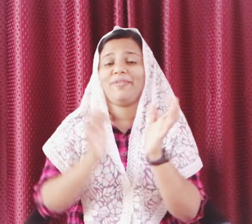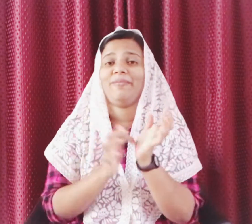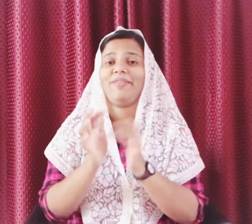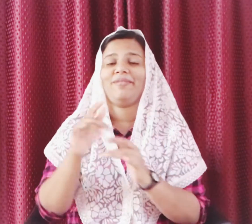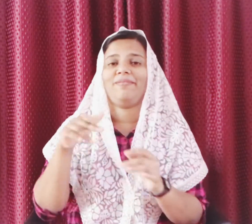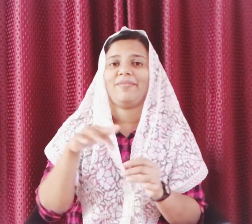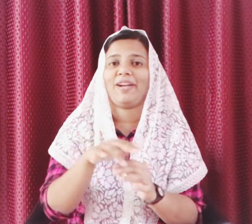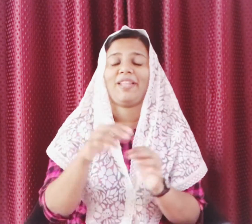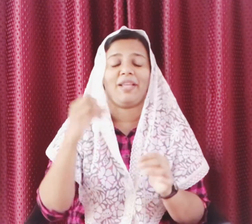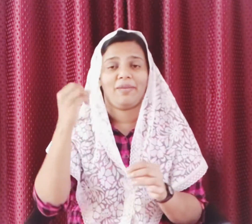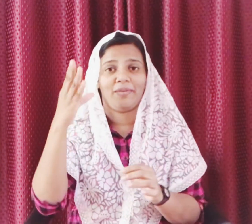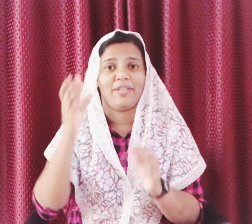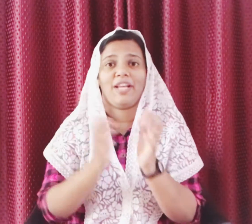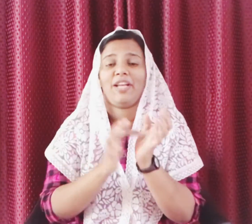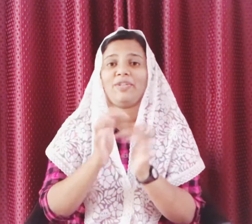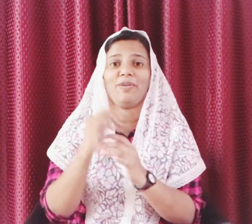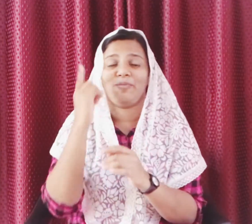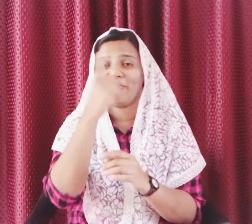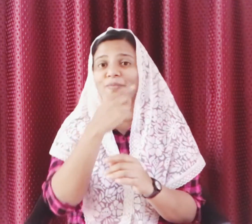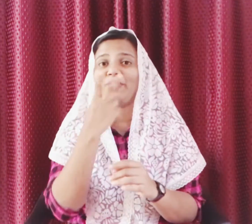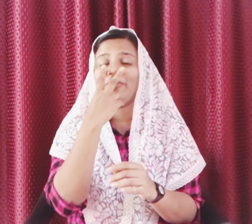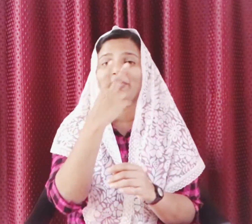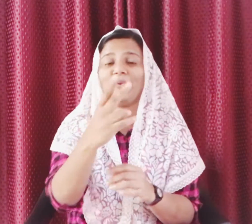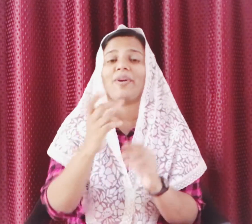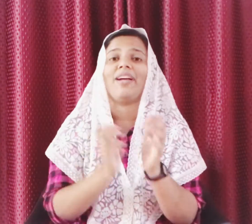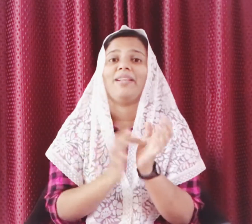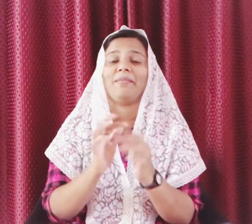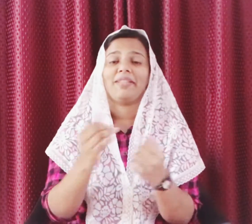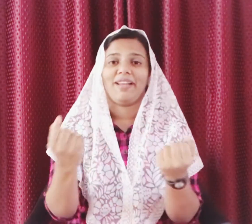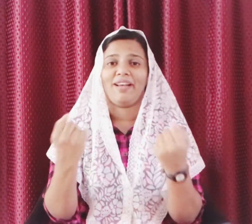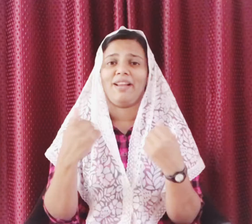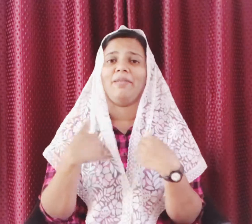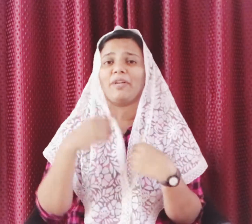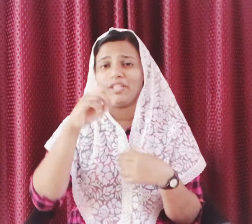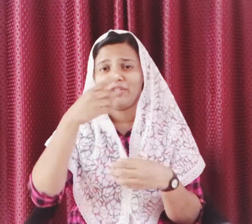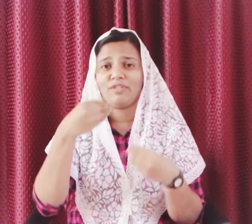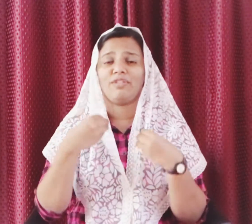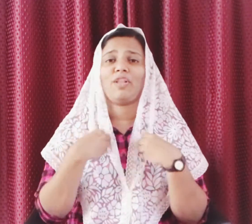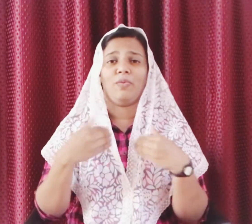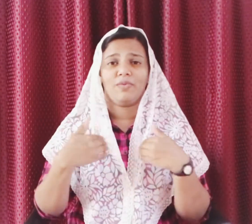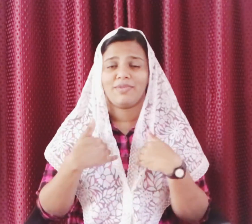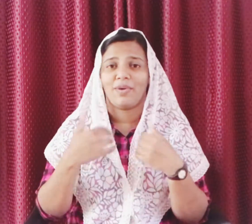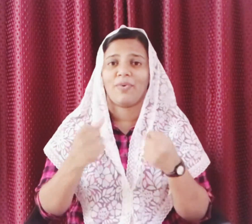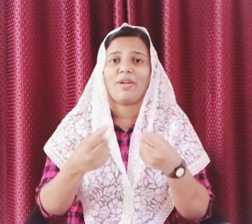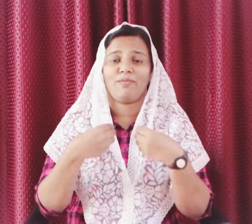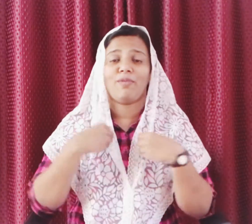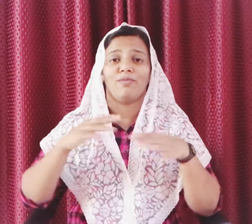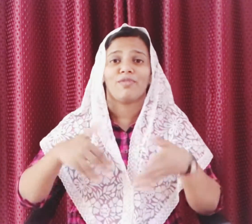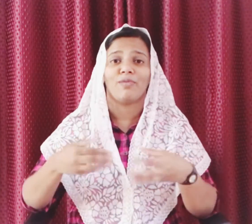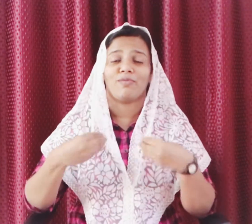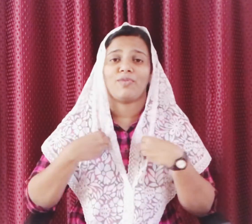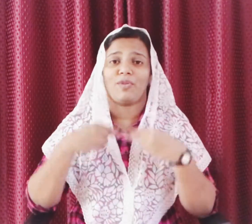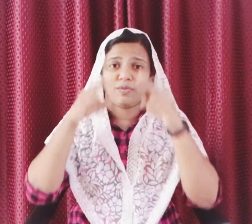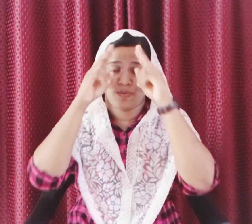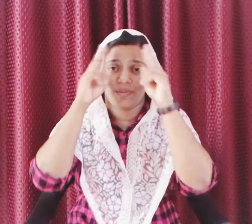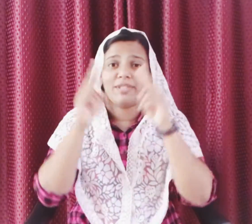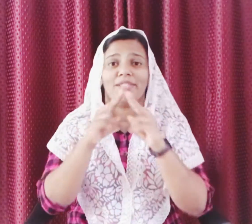നടത്തി. ഈ പ്രഭാതത്തിൽ ഉണർന്ന് കർത്താവിൻ്റെ മുൻമുഖത്തേക്ക് നോക്കുവാൻ തക്കണം. ആരോഗ്യം തന്നു, ആയുസ്സിനെ തന്നു, സൗഖ്യത്തെ തന്നു, സന്തോഷത്തെ തന്നു, സമാധാനത്തെ